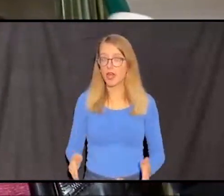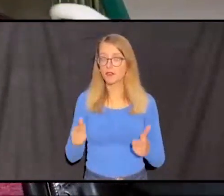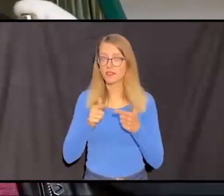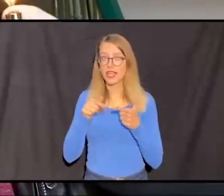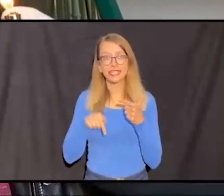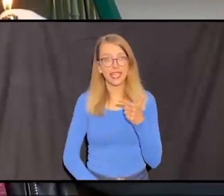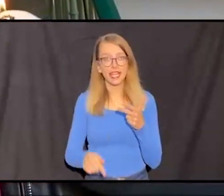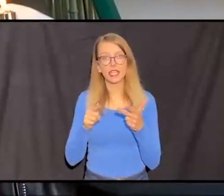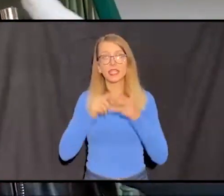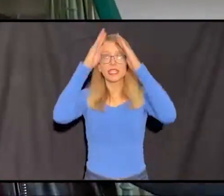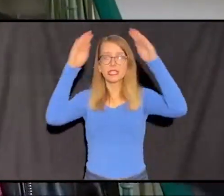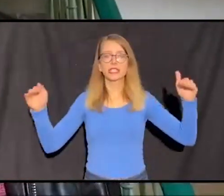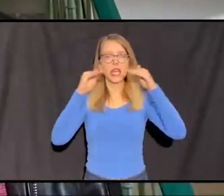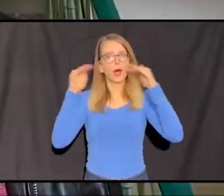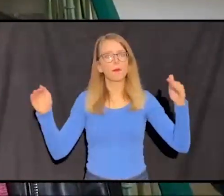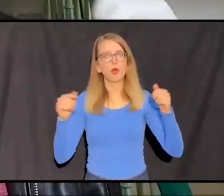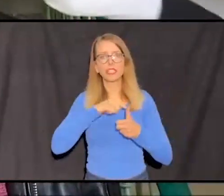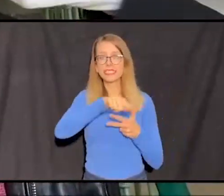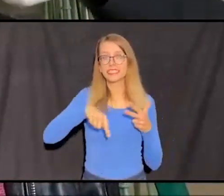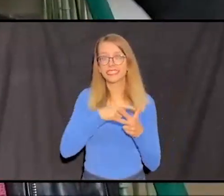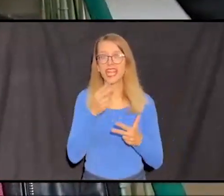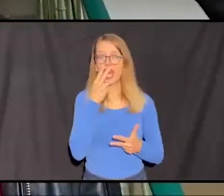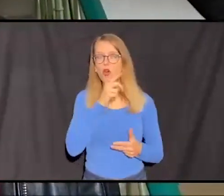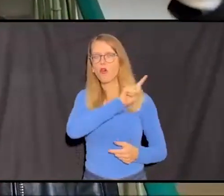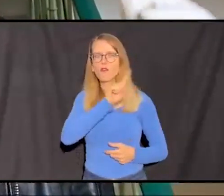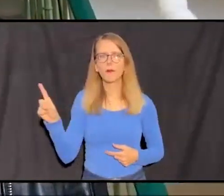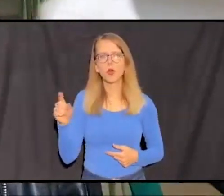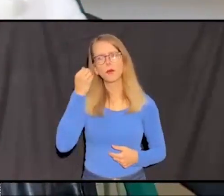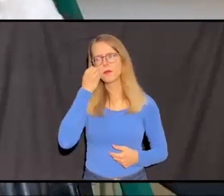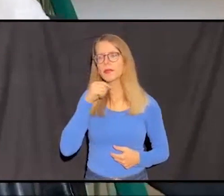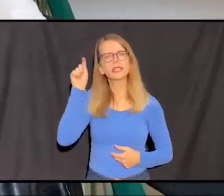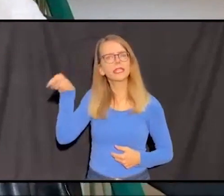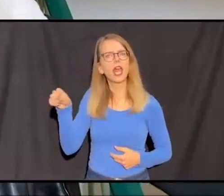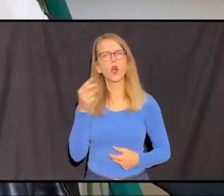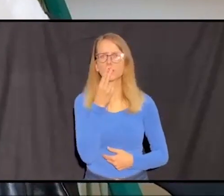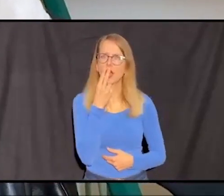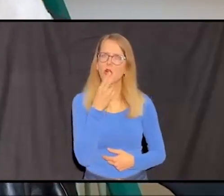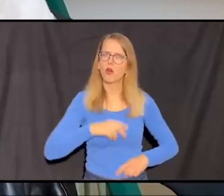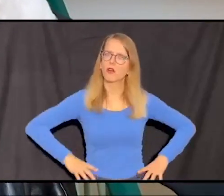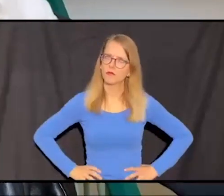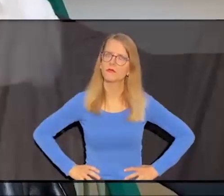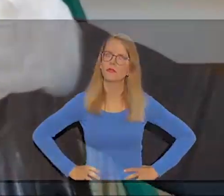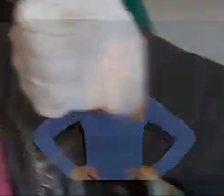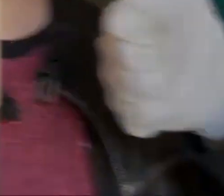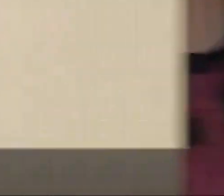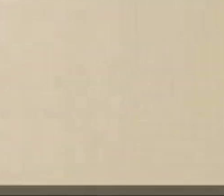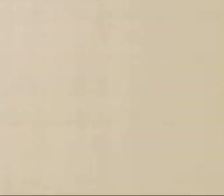im treppenhaus keller und auf dem boden sind feuer und rauchen verboten gehen sie dafür bitte nach draußen